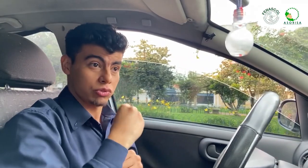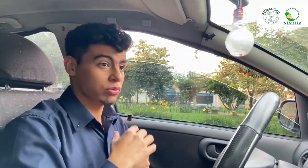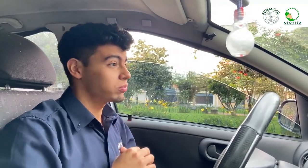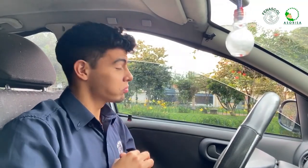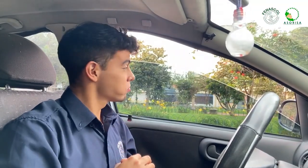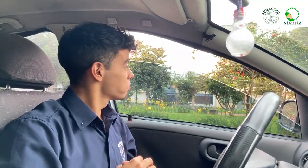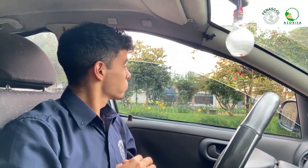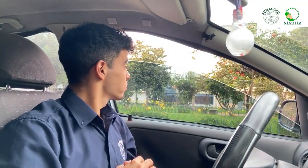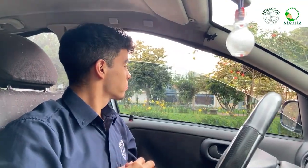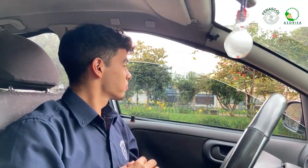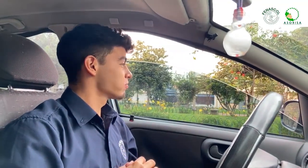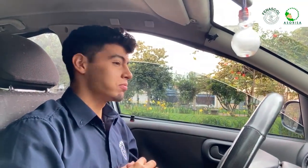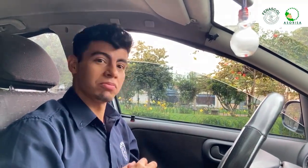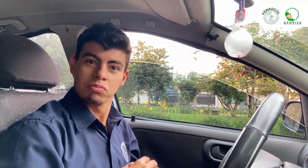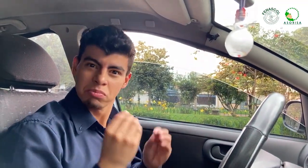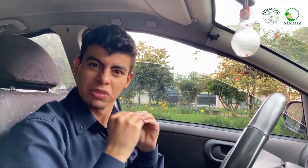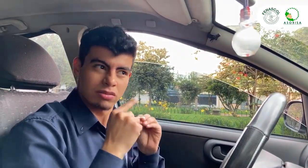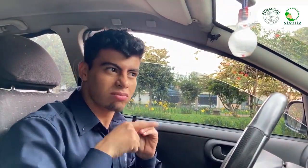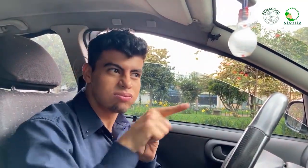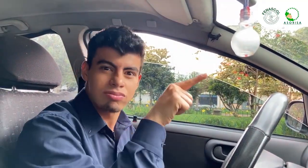Es muy bonita. ¡Veamos más!